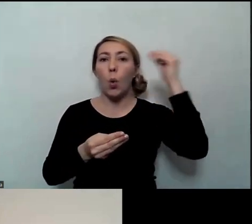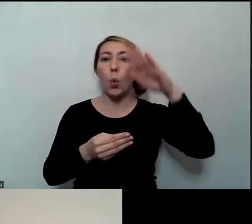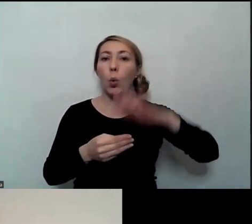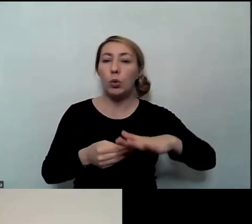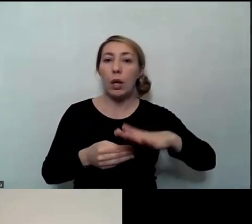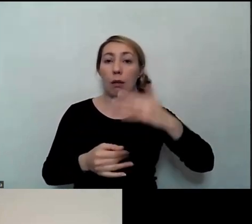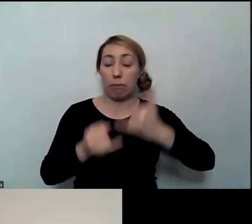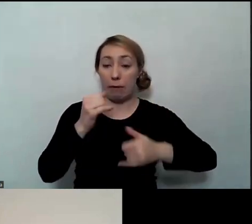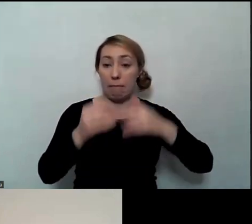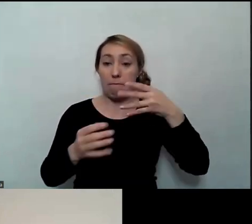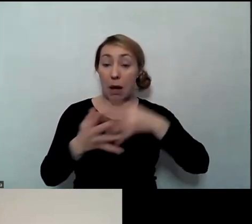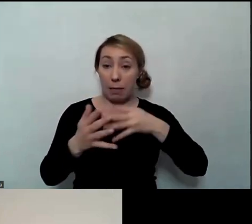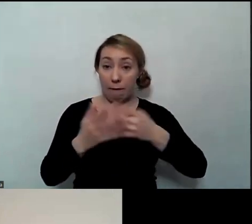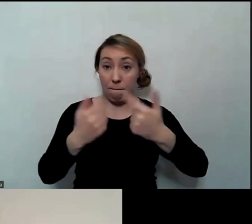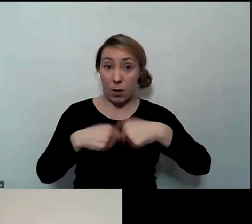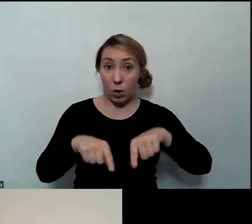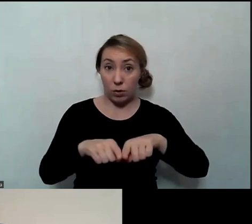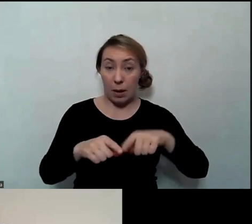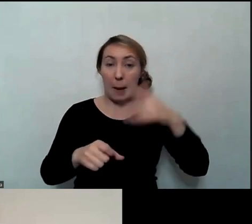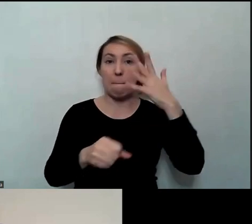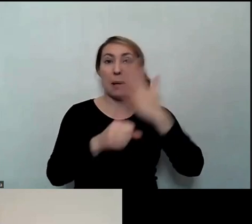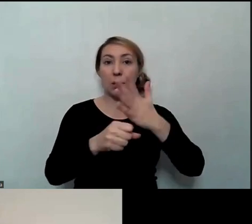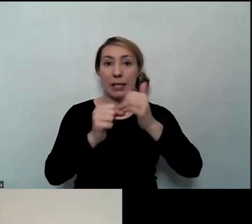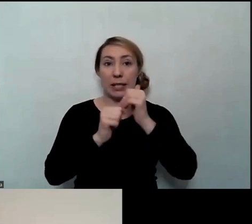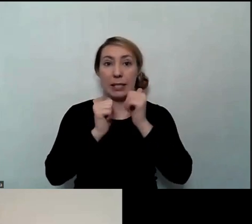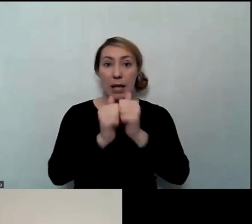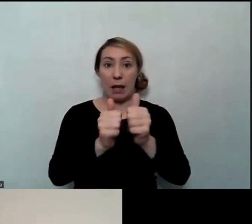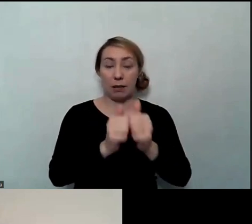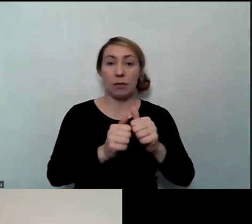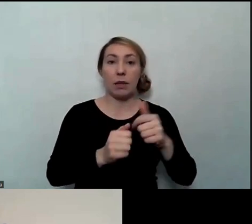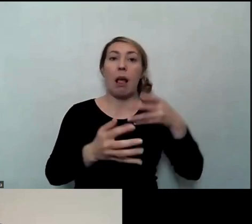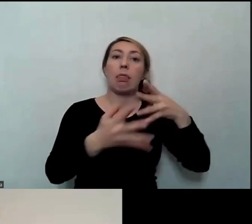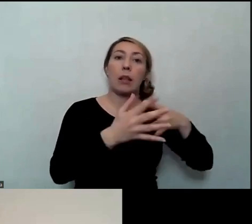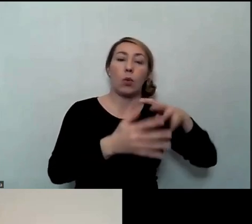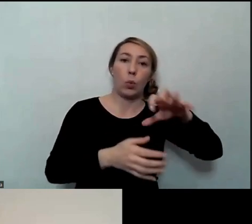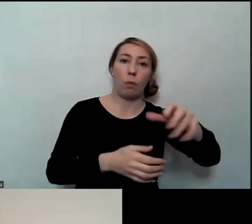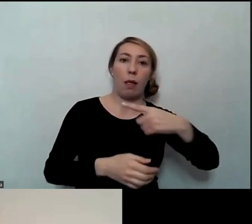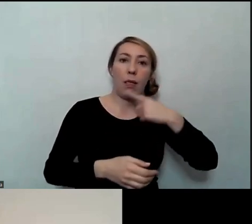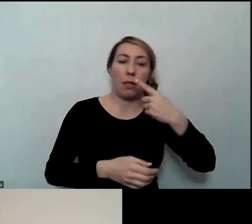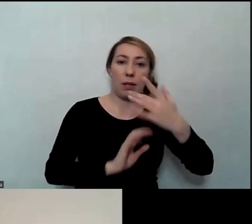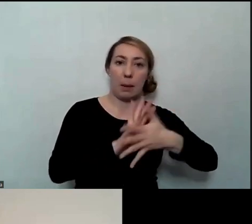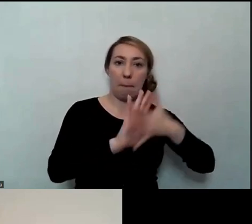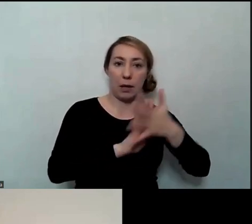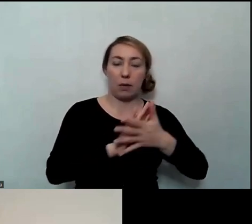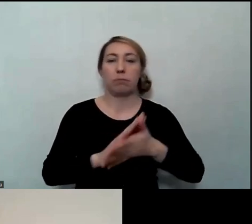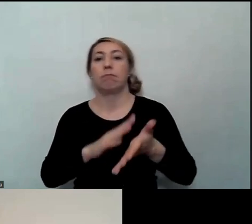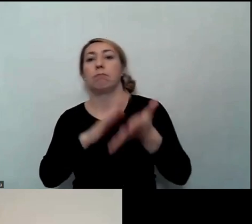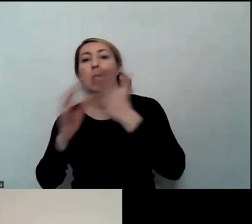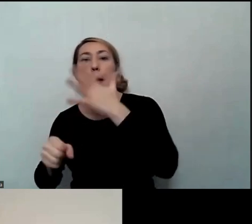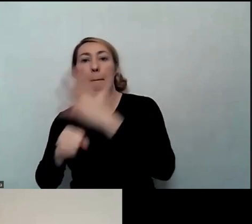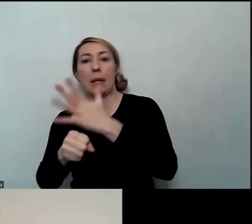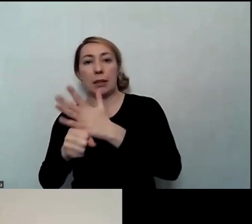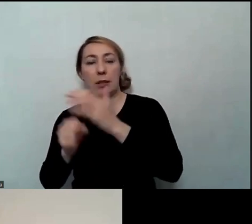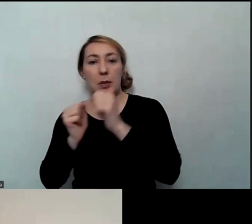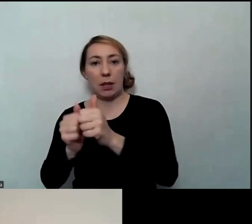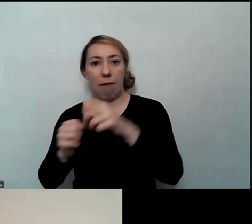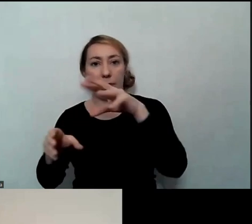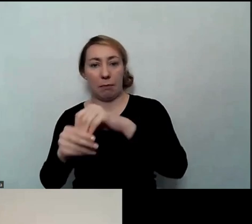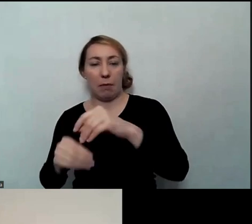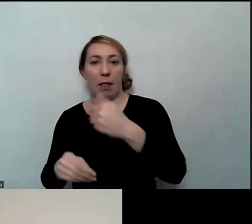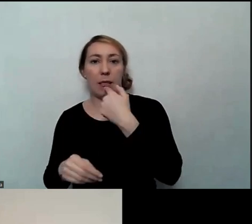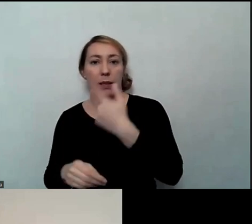do badania wypełnia 50 zadań w teście z języka migowego i 50 zadań w teście z języka